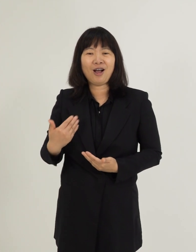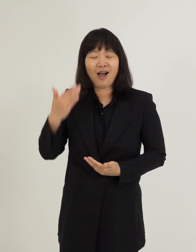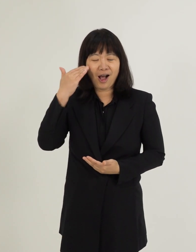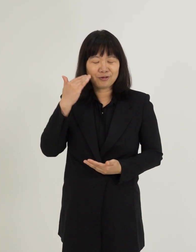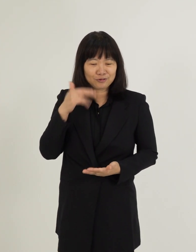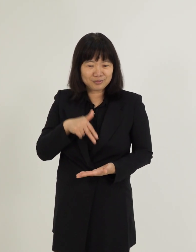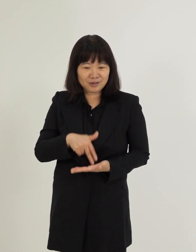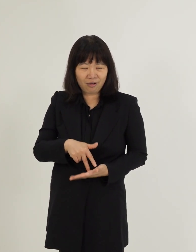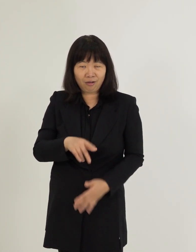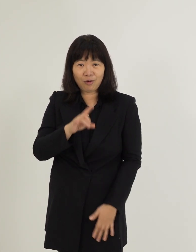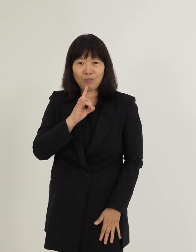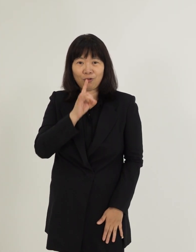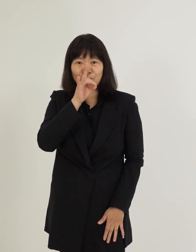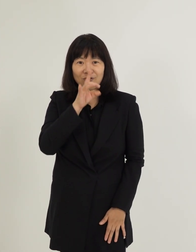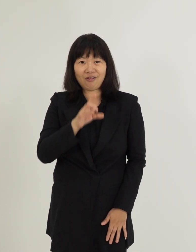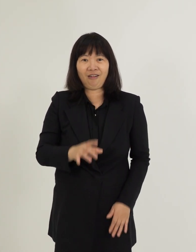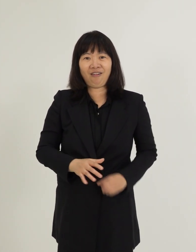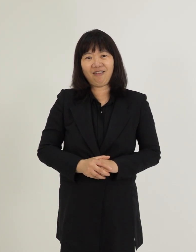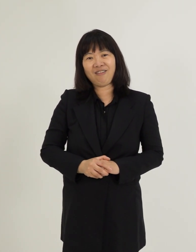어림도 없죠.